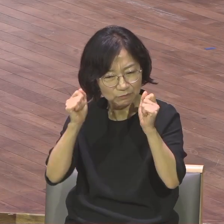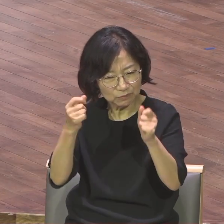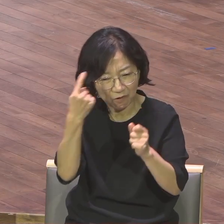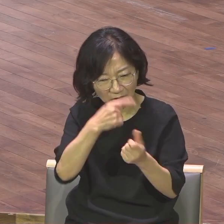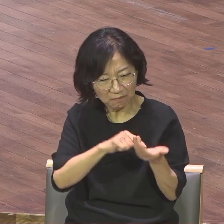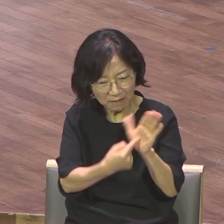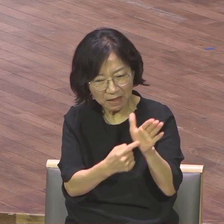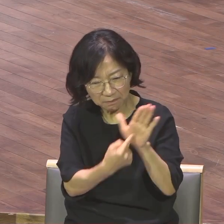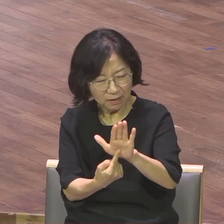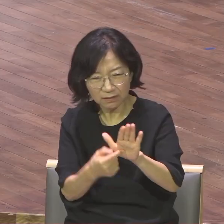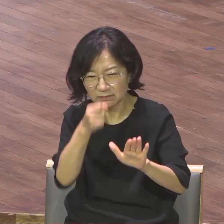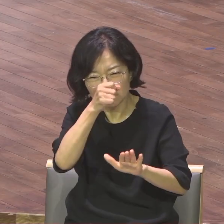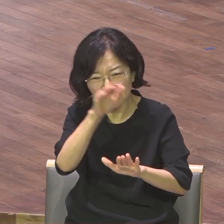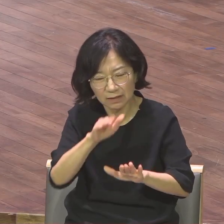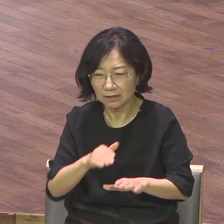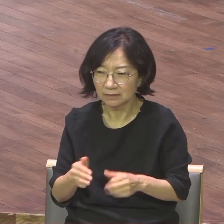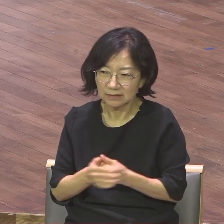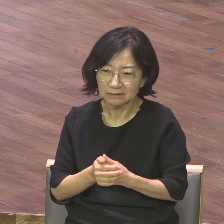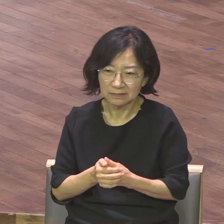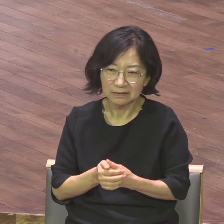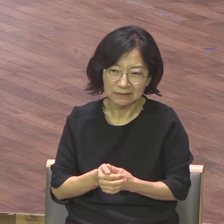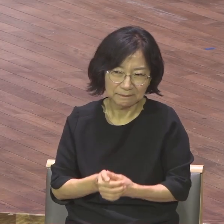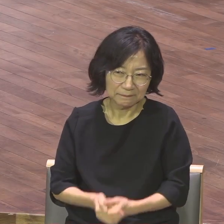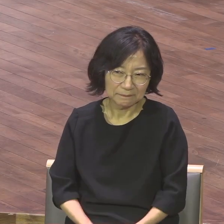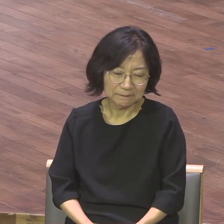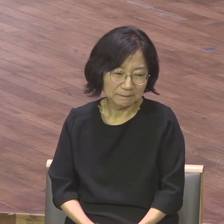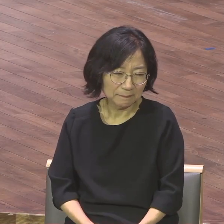부분이 말이에요. 그런데